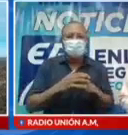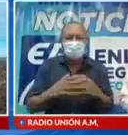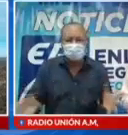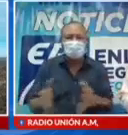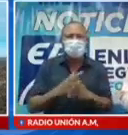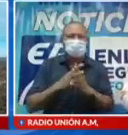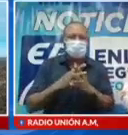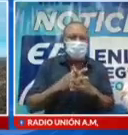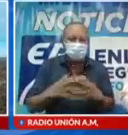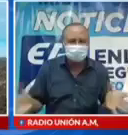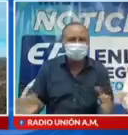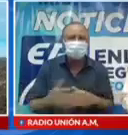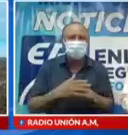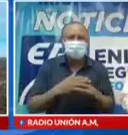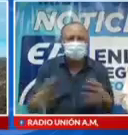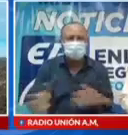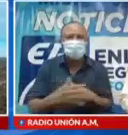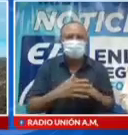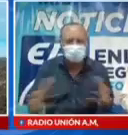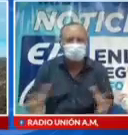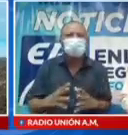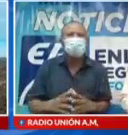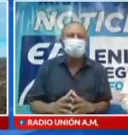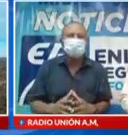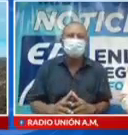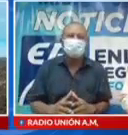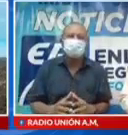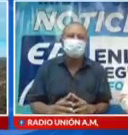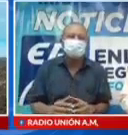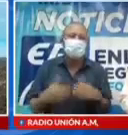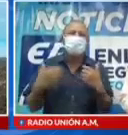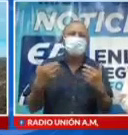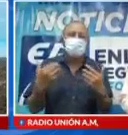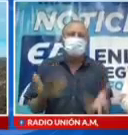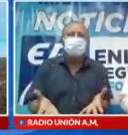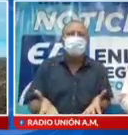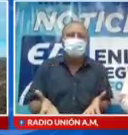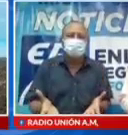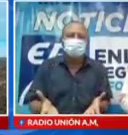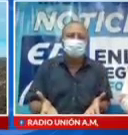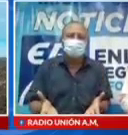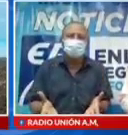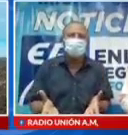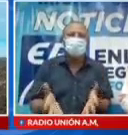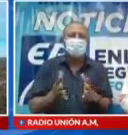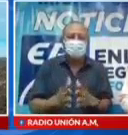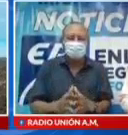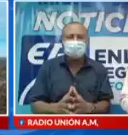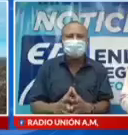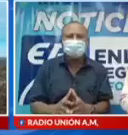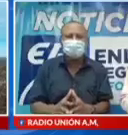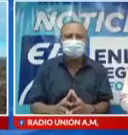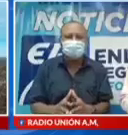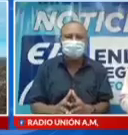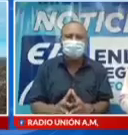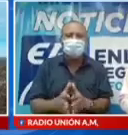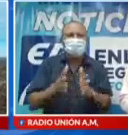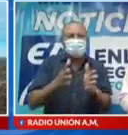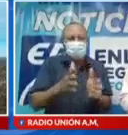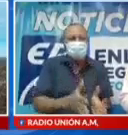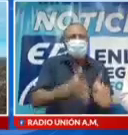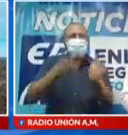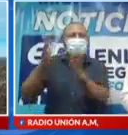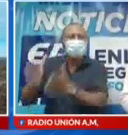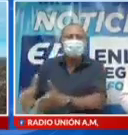medicina, arroz, aceite, cebolla, todos los productos de primera necesidad, empobrece a nuestra gente. En esas